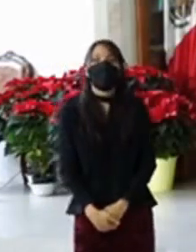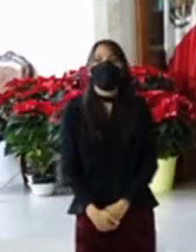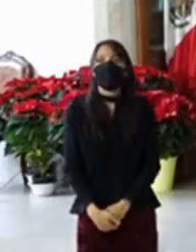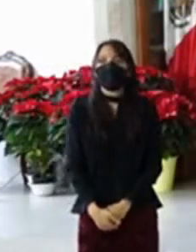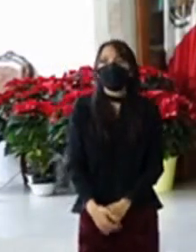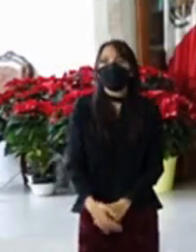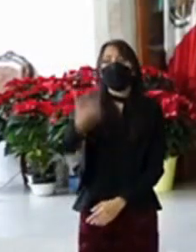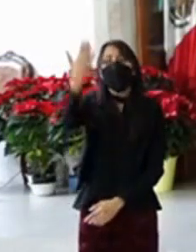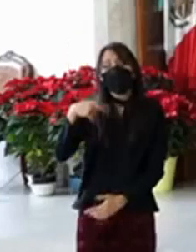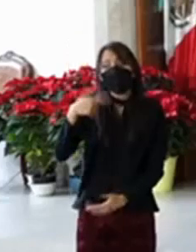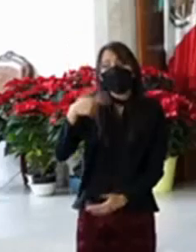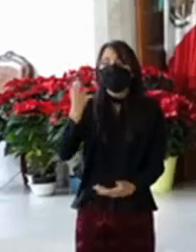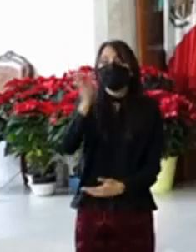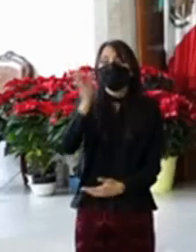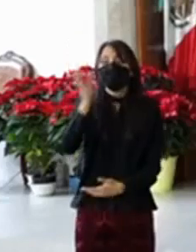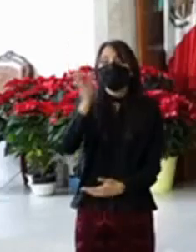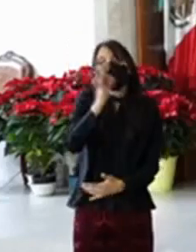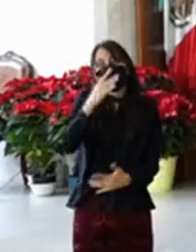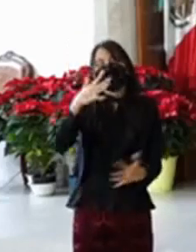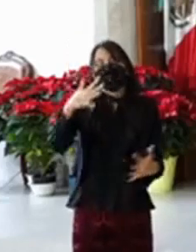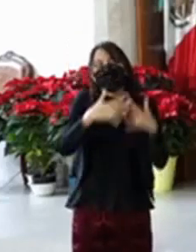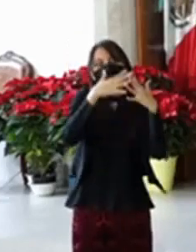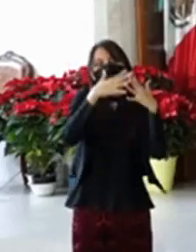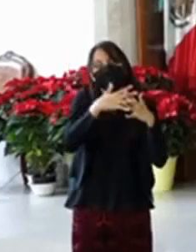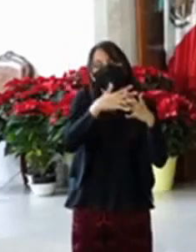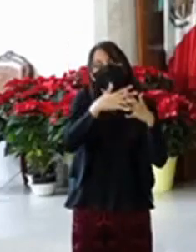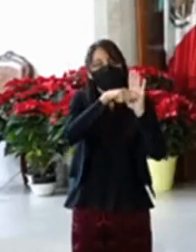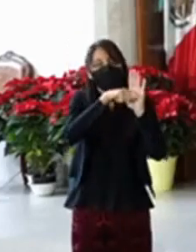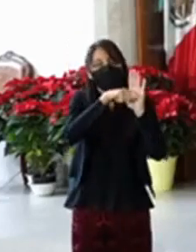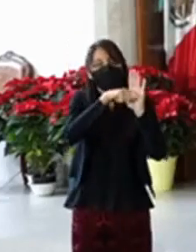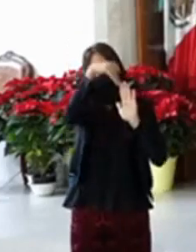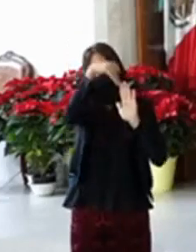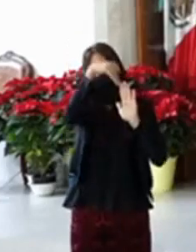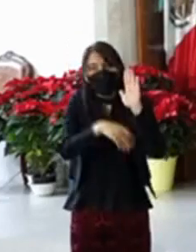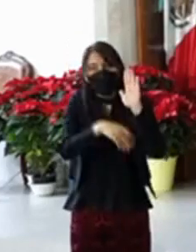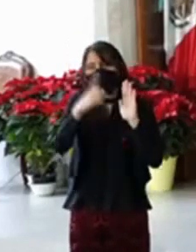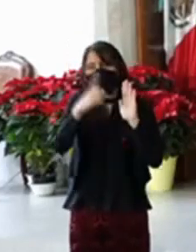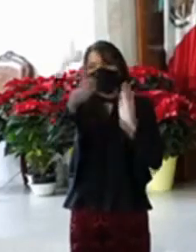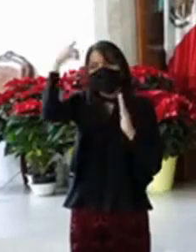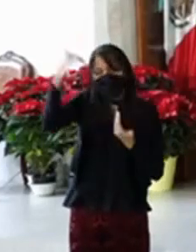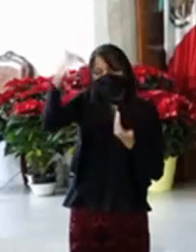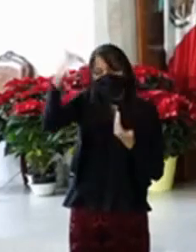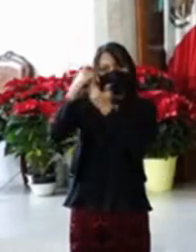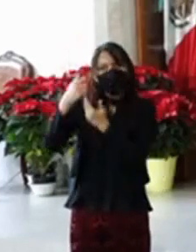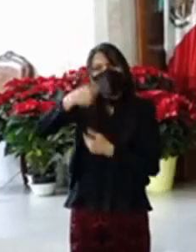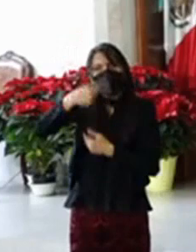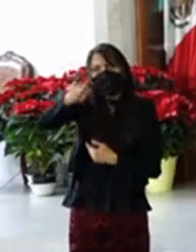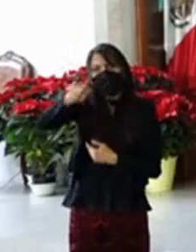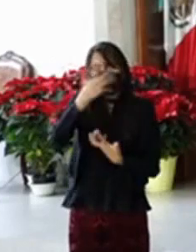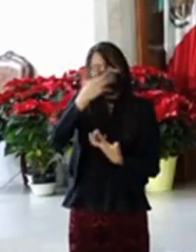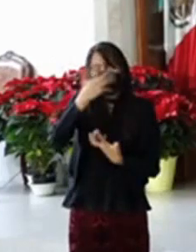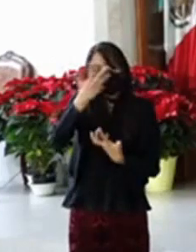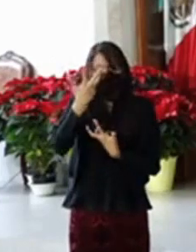gloriosa realidad. Yo estoy seguro que todos hemos experimentado esta realidad. En